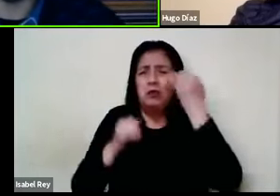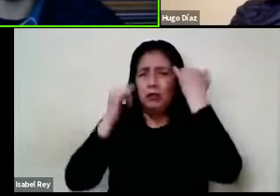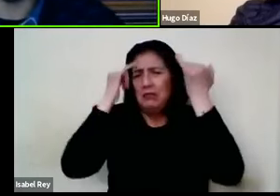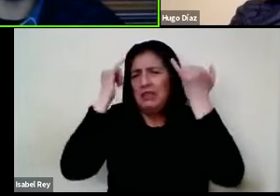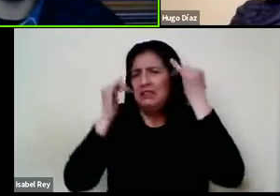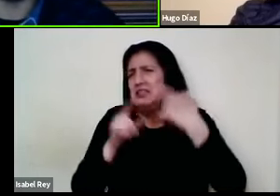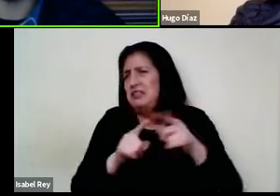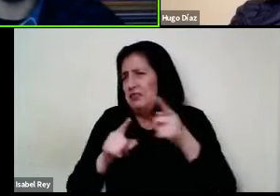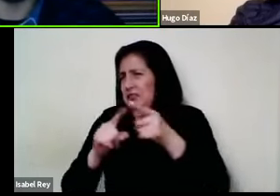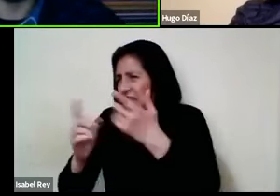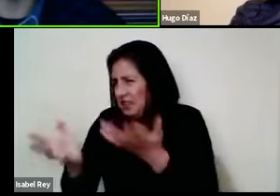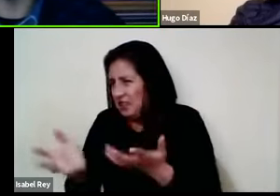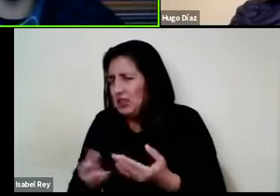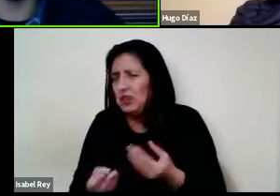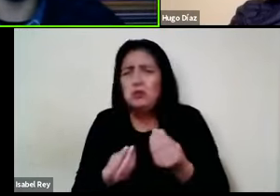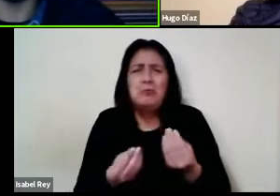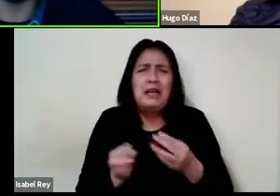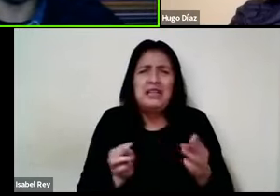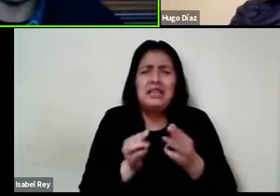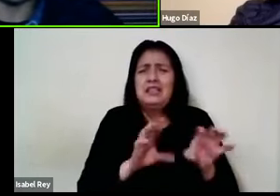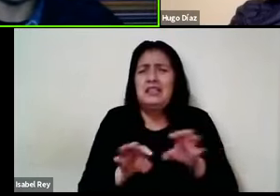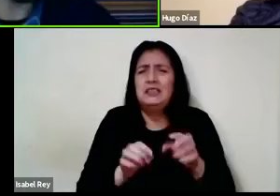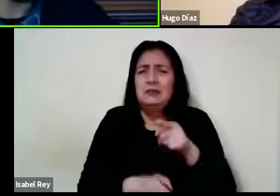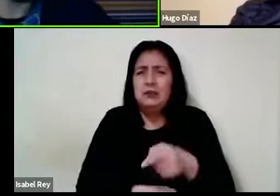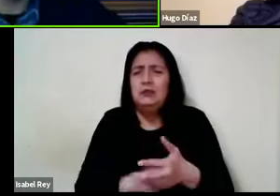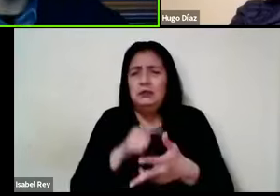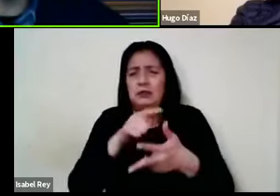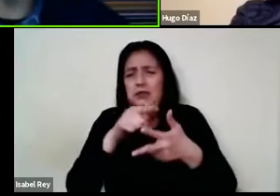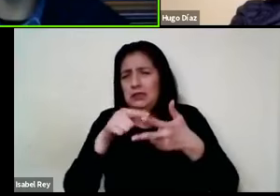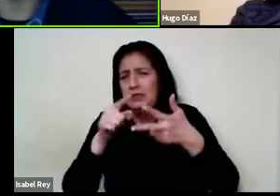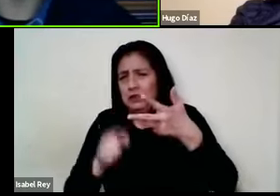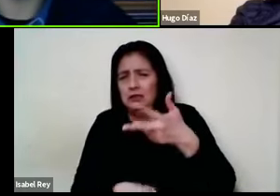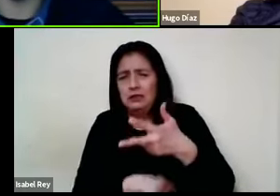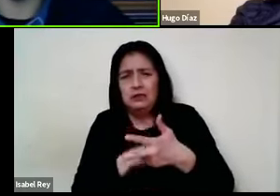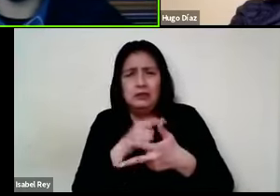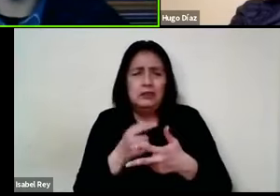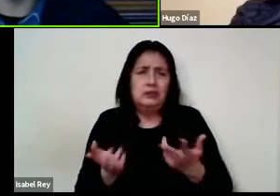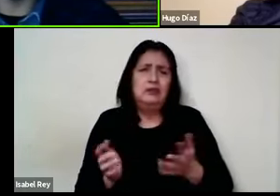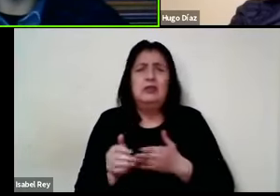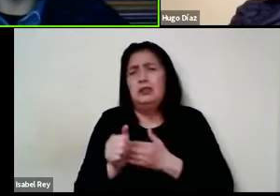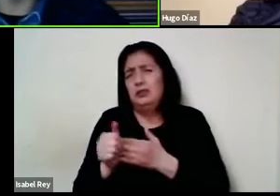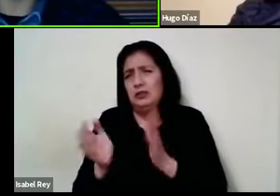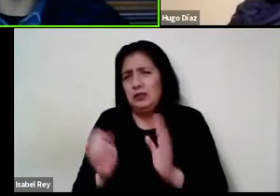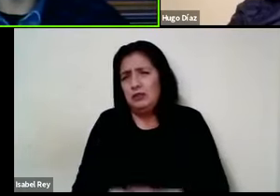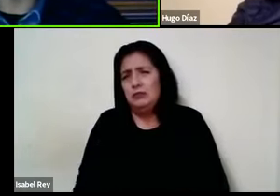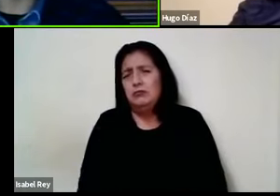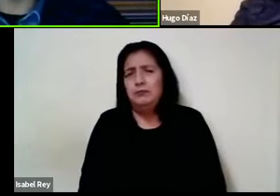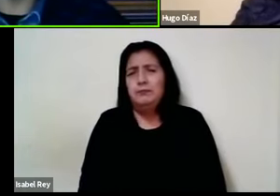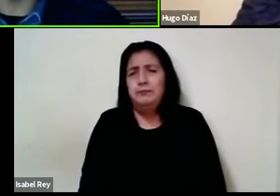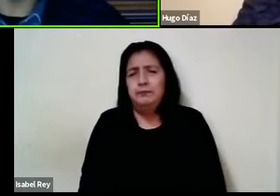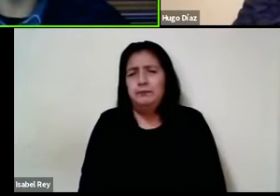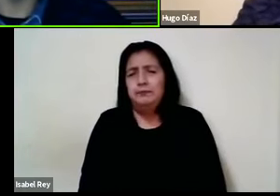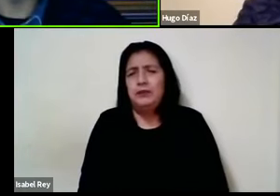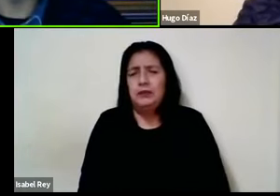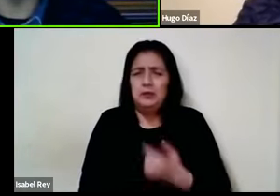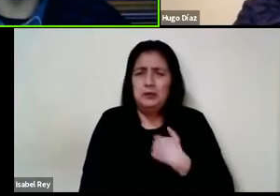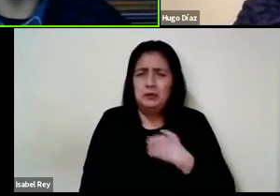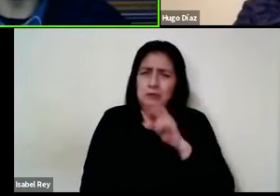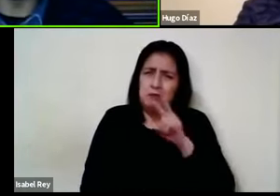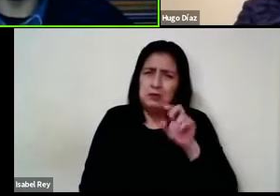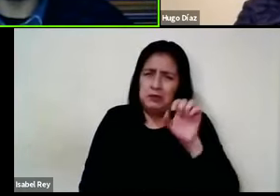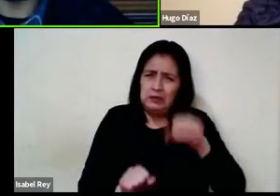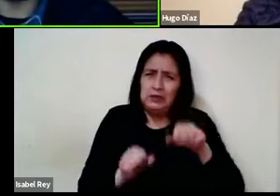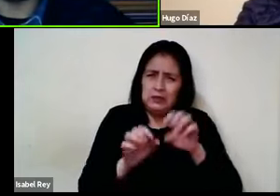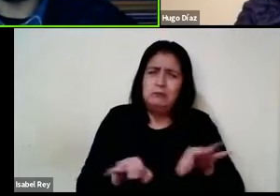tipo de organizar la información. Pero tienen que tener esos tres criterios y uno les puede orientar a eso. Entonces, creo que es